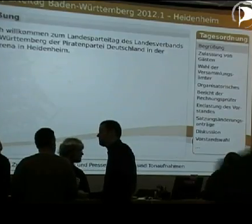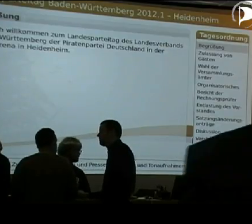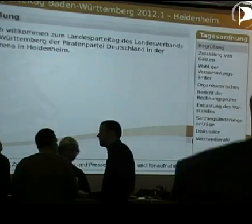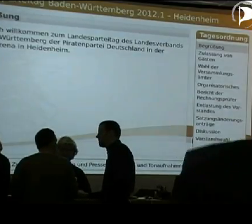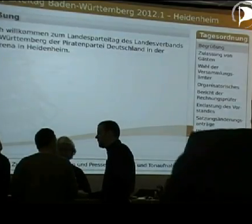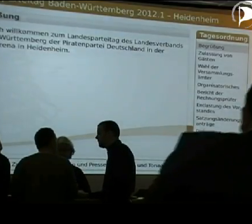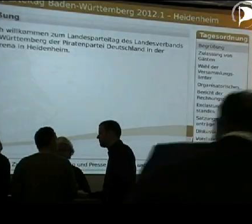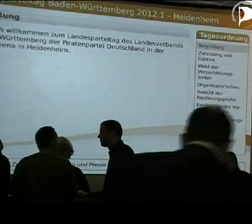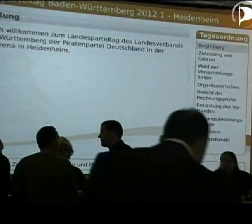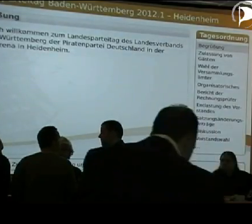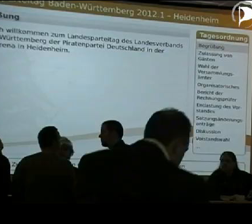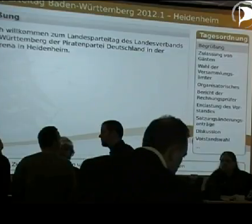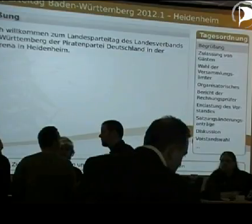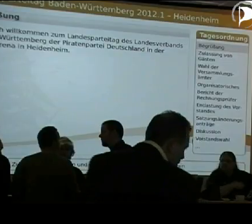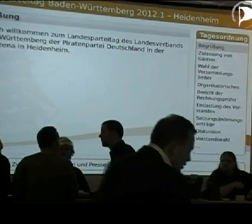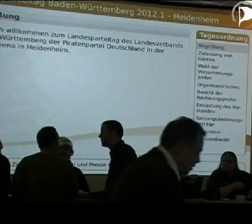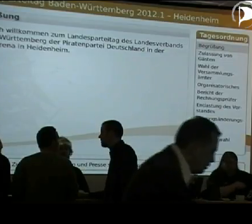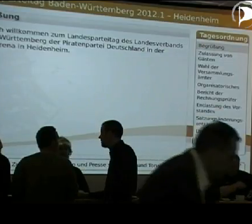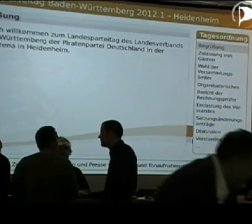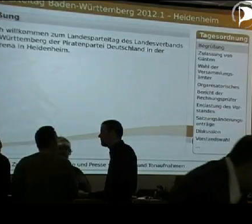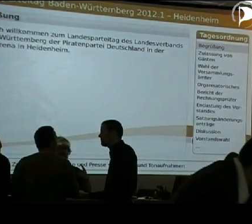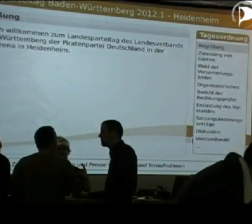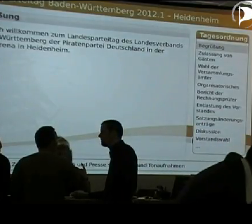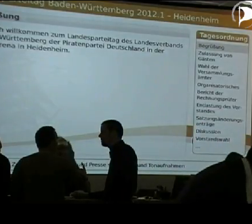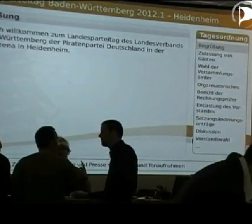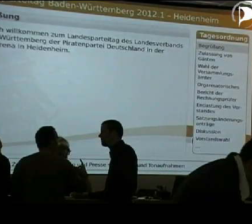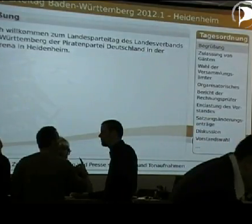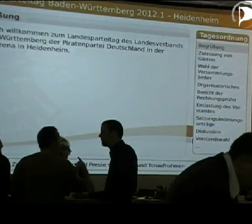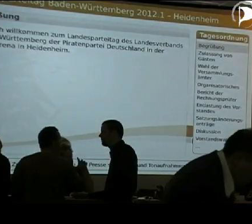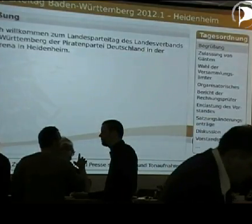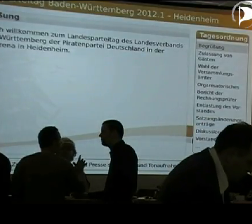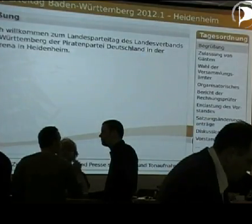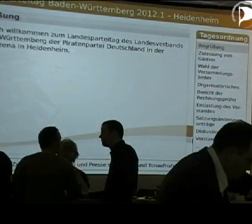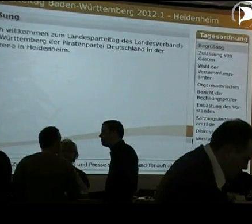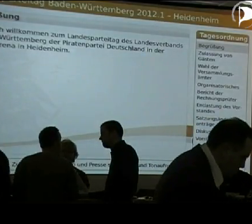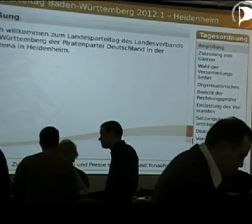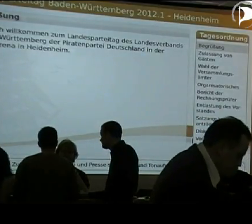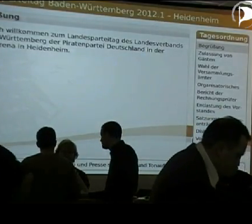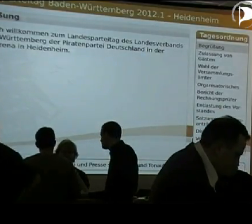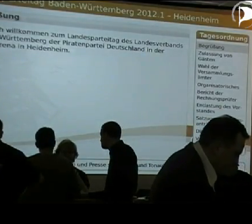offensichtlich versuchen weihnachten und deswegen zeigen